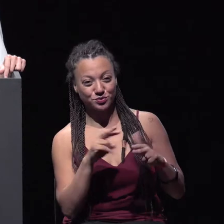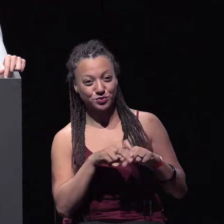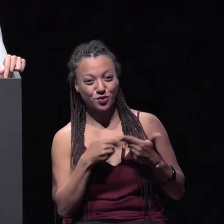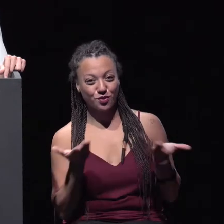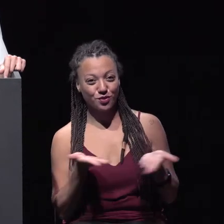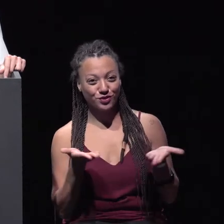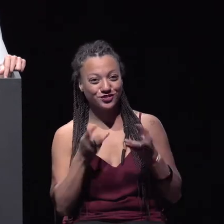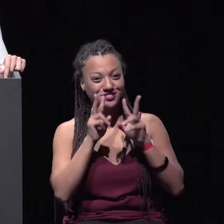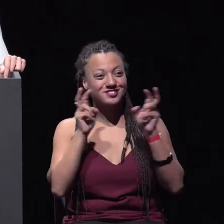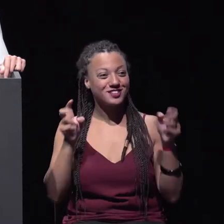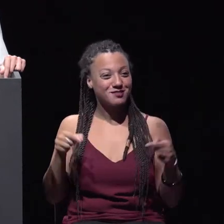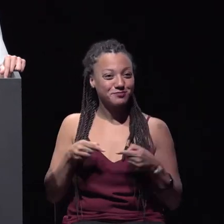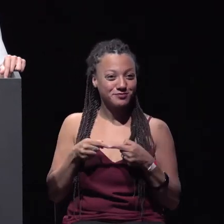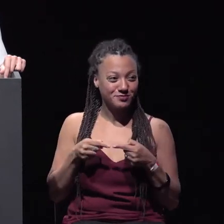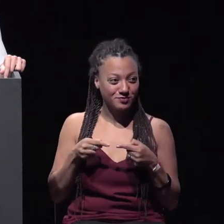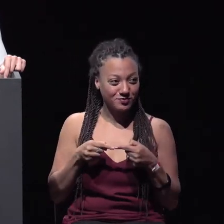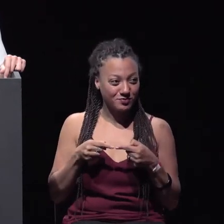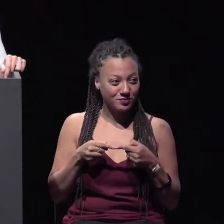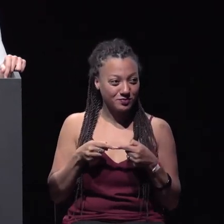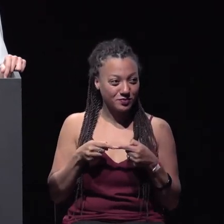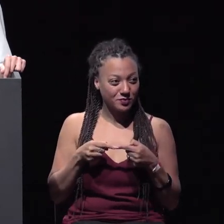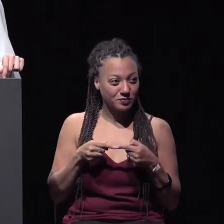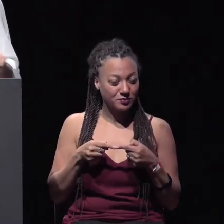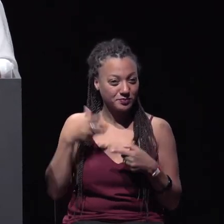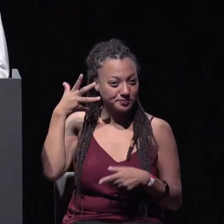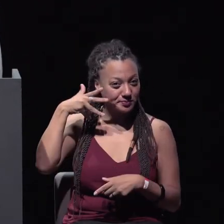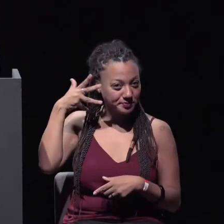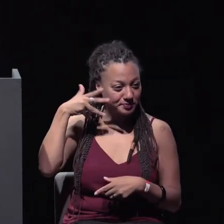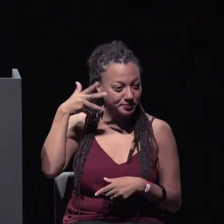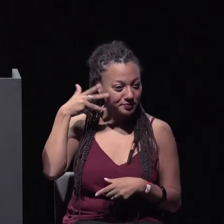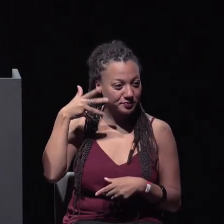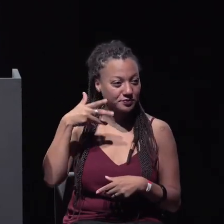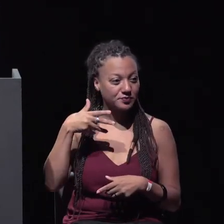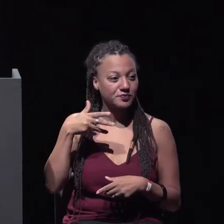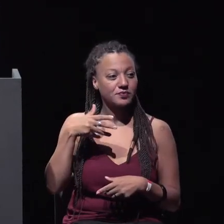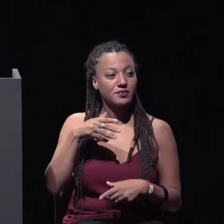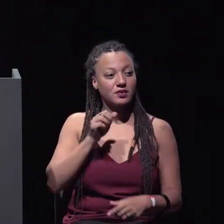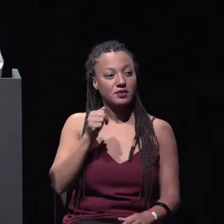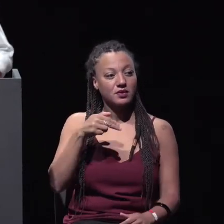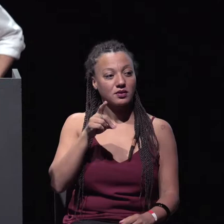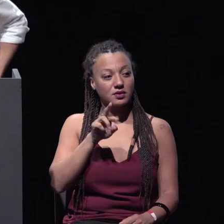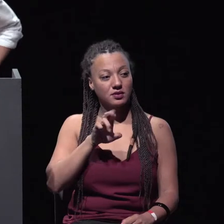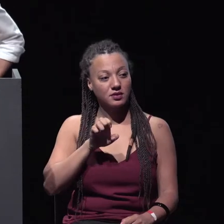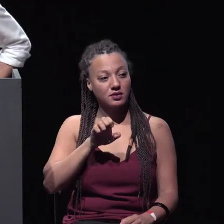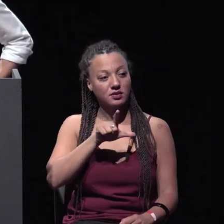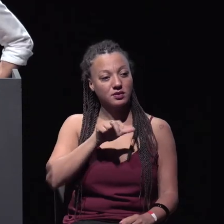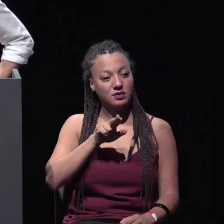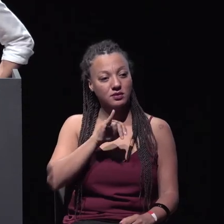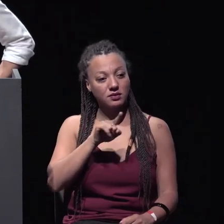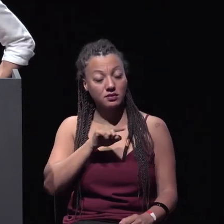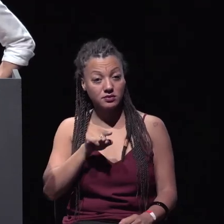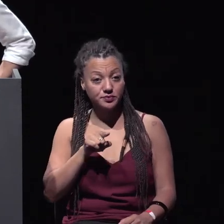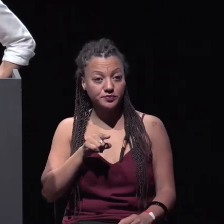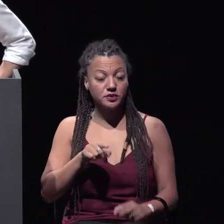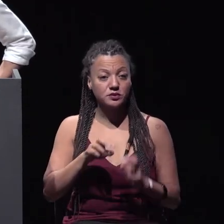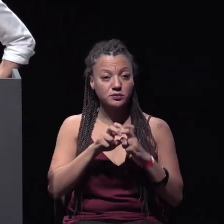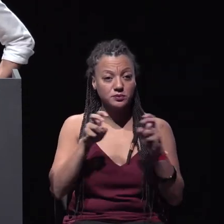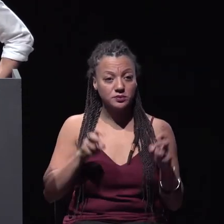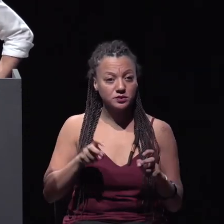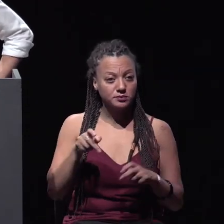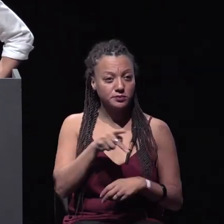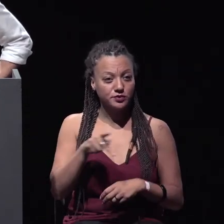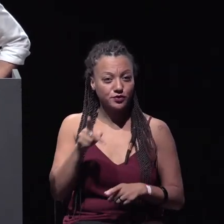a conversar hoje com é a fala do do professor andré luiz omar de professores de hoje então